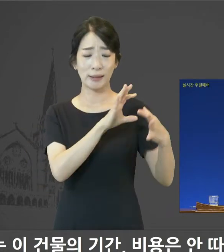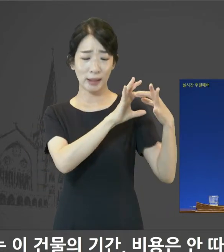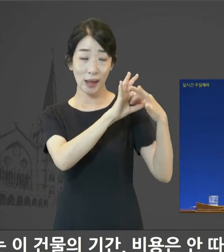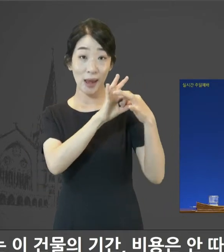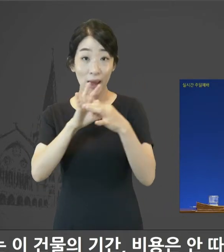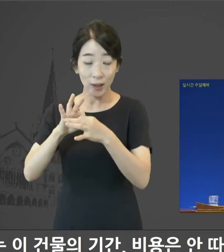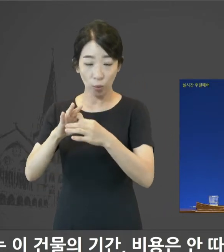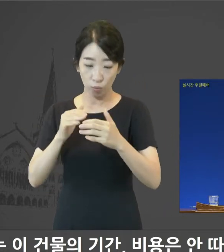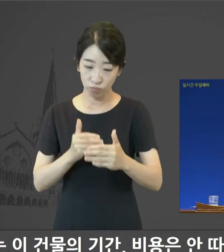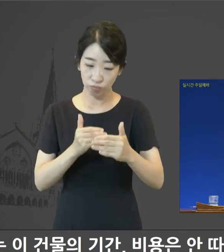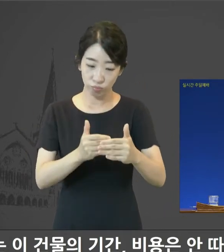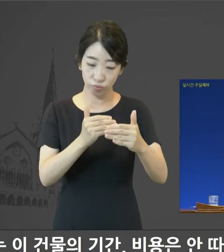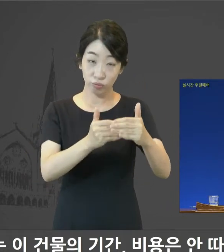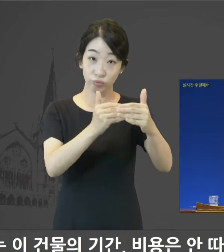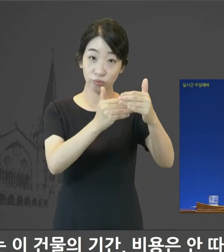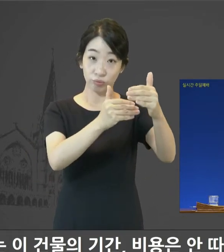진행형.